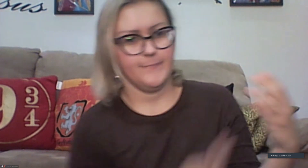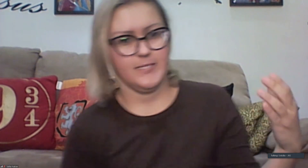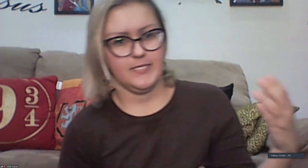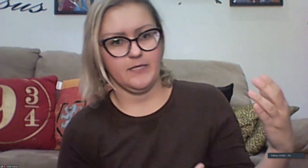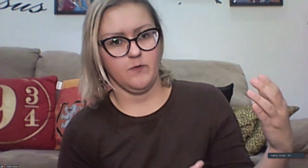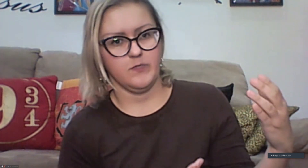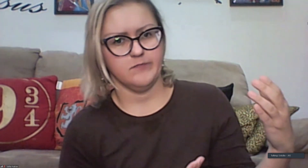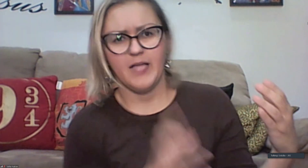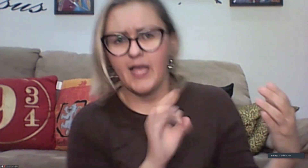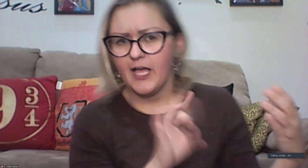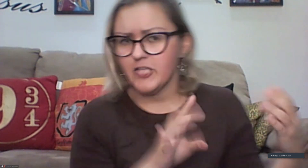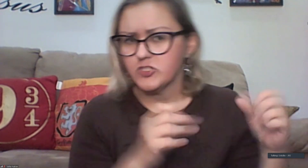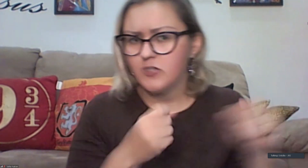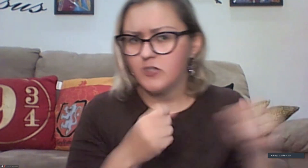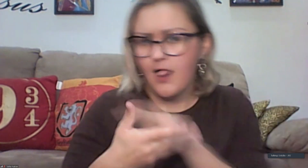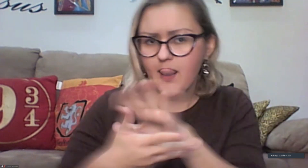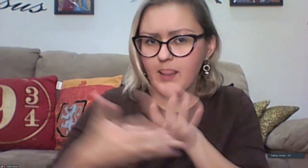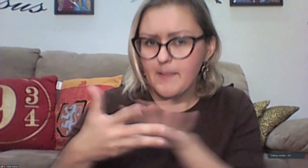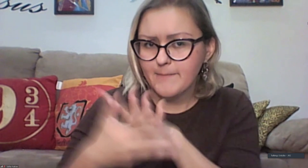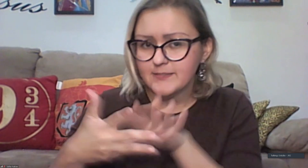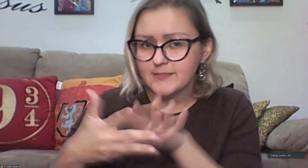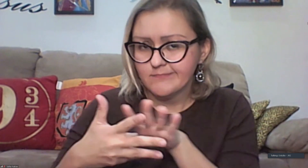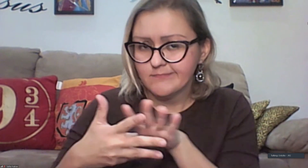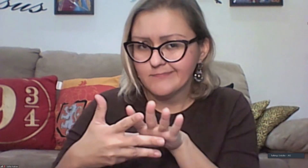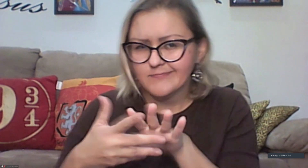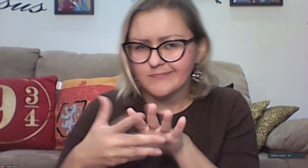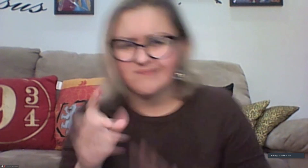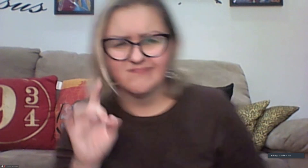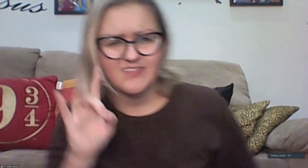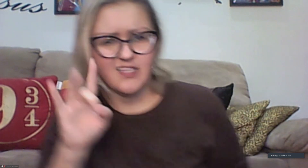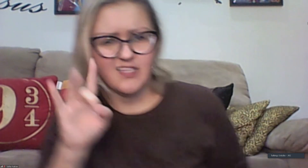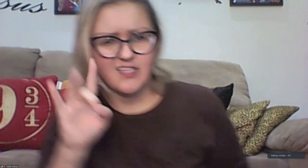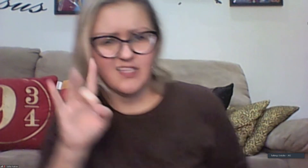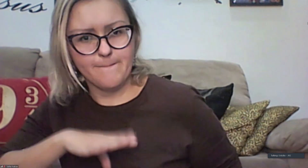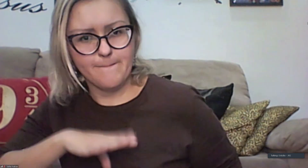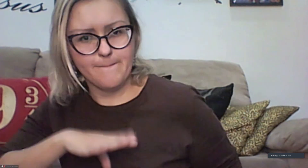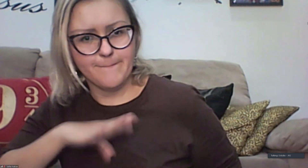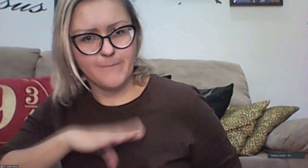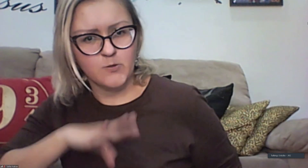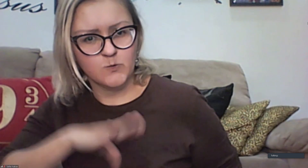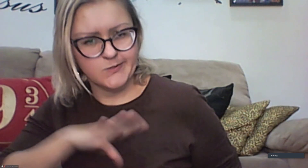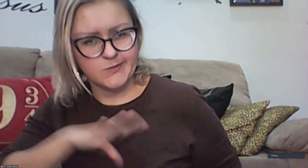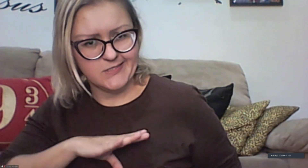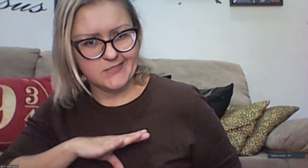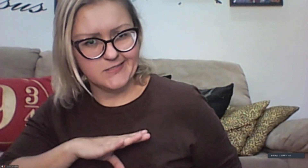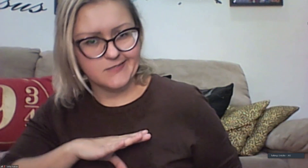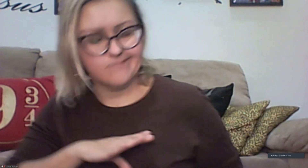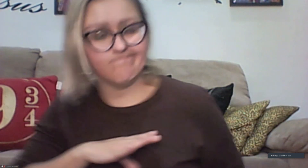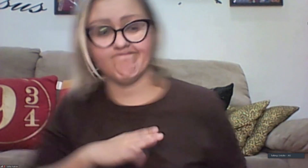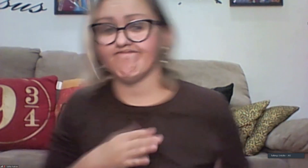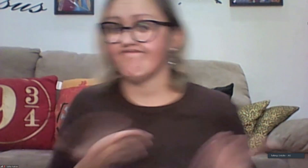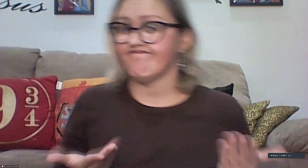que significa esses dois? Ensino bilíngue é só ensinar